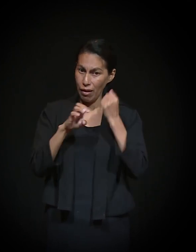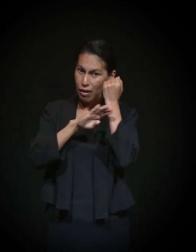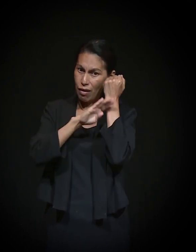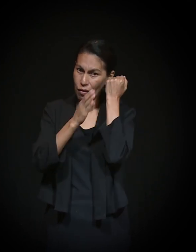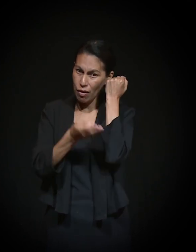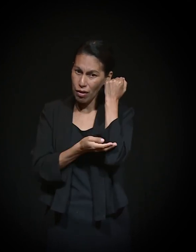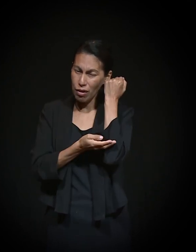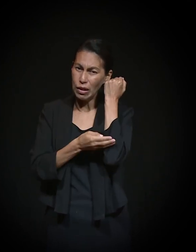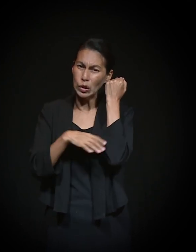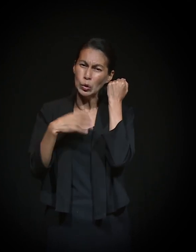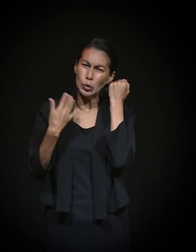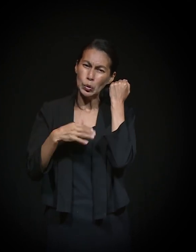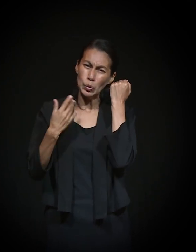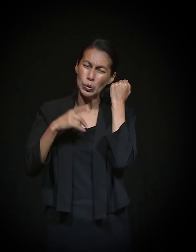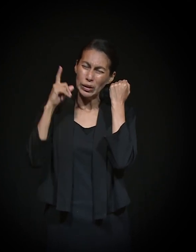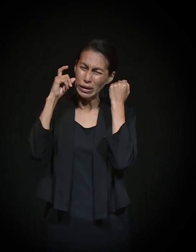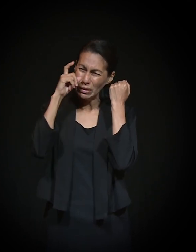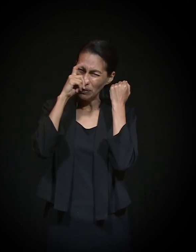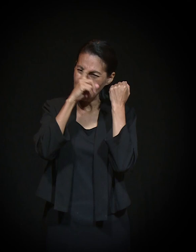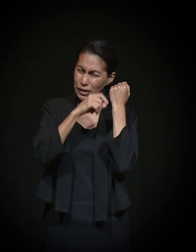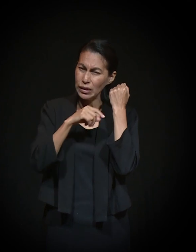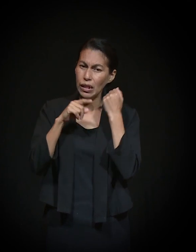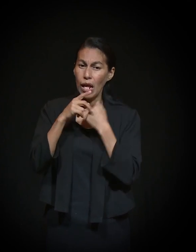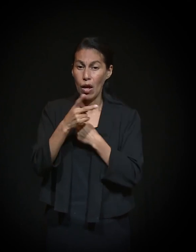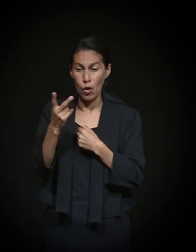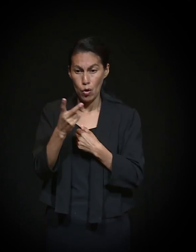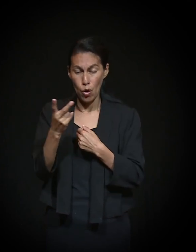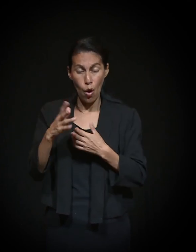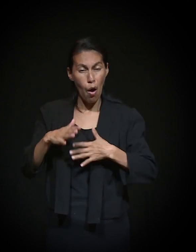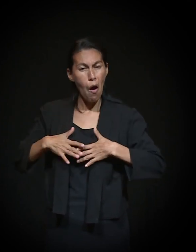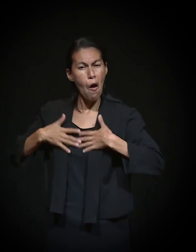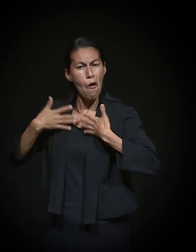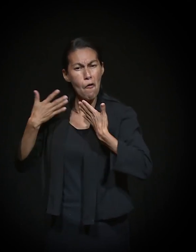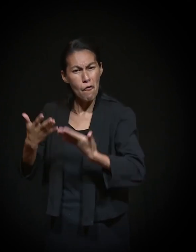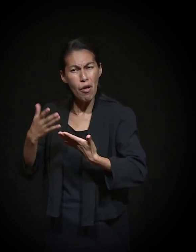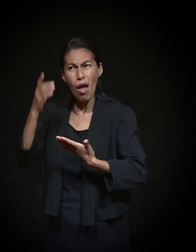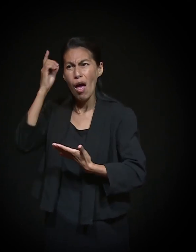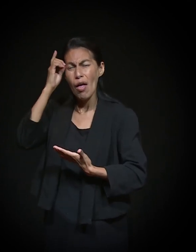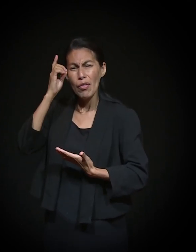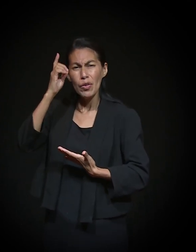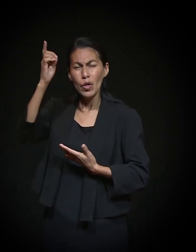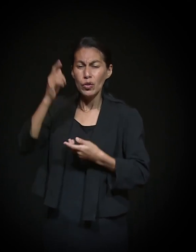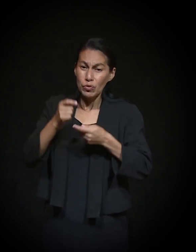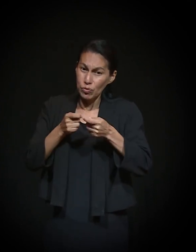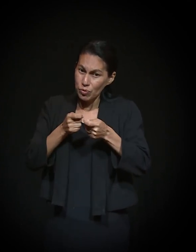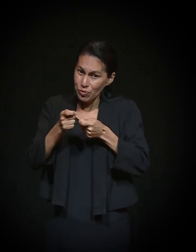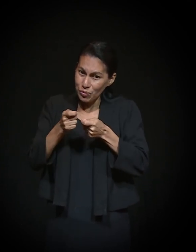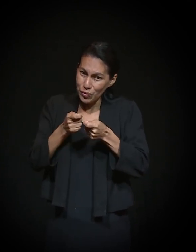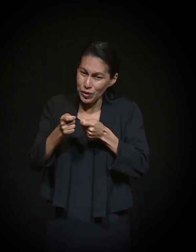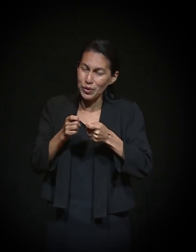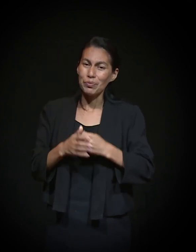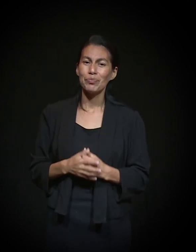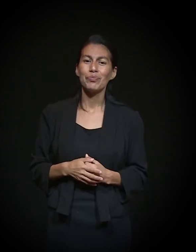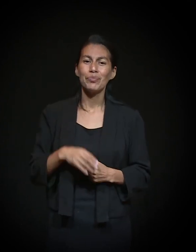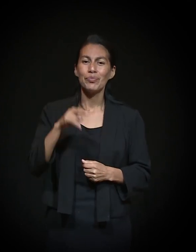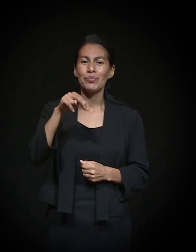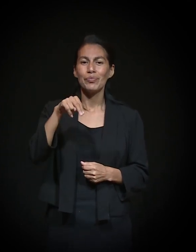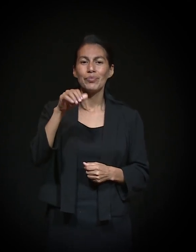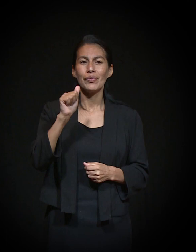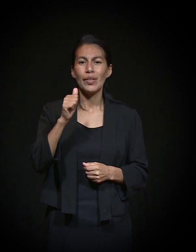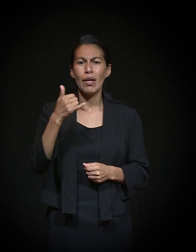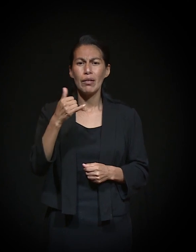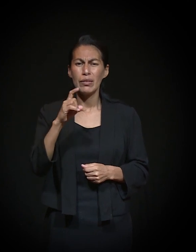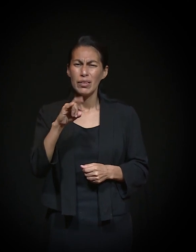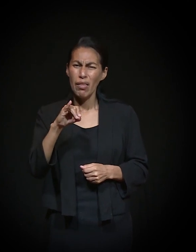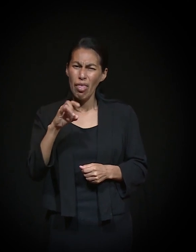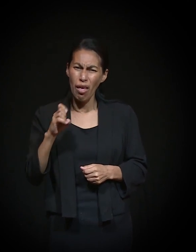riesgo. Ellos sentían que Dios está al control. Amén. Me ayudes, te animamos